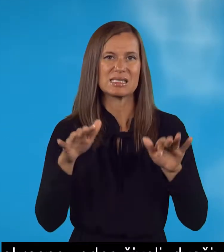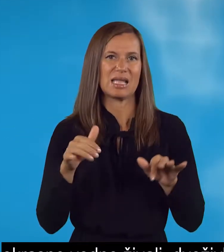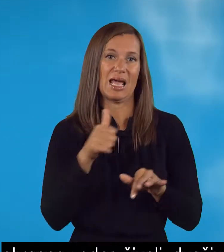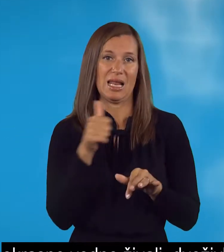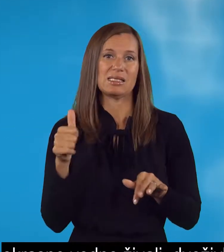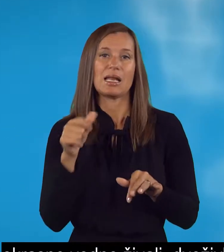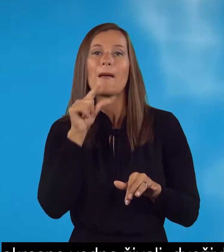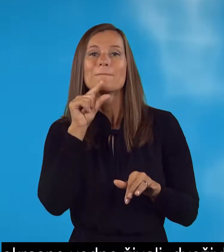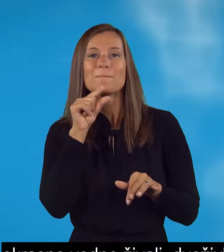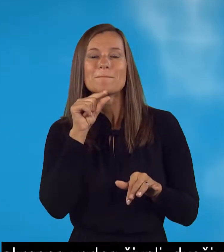razen perutnine,